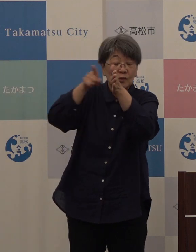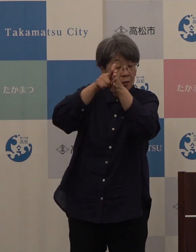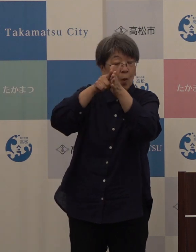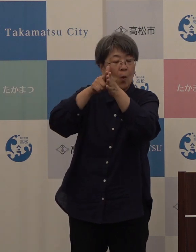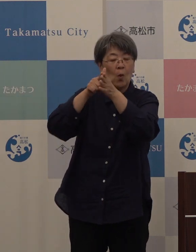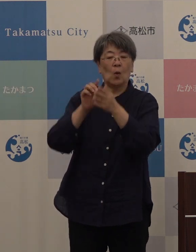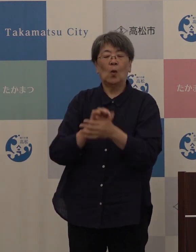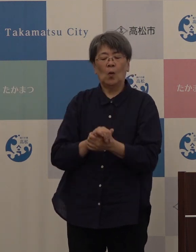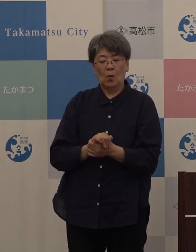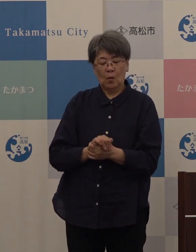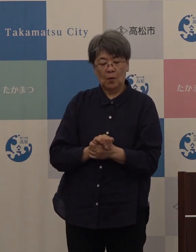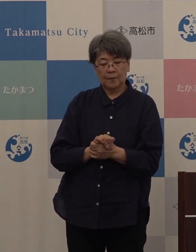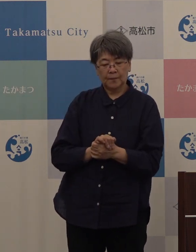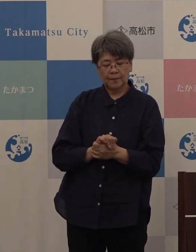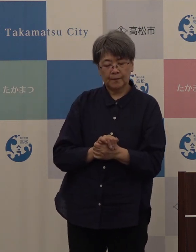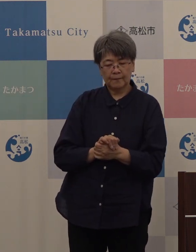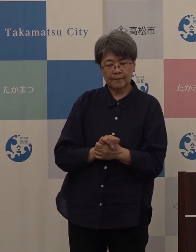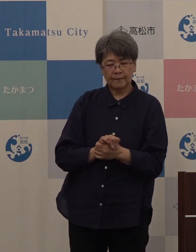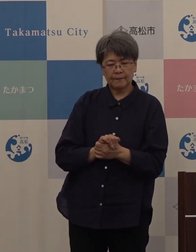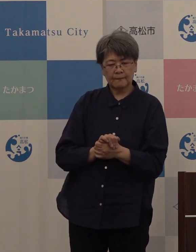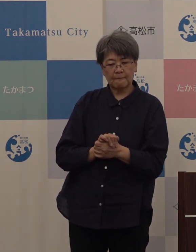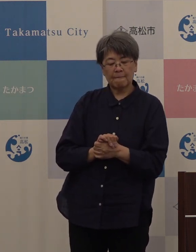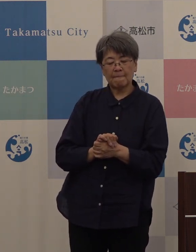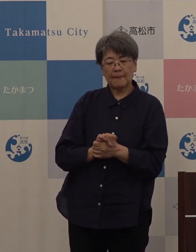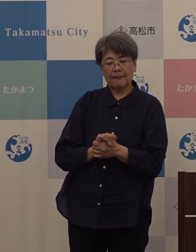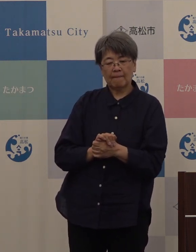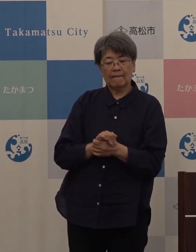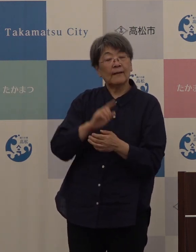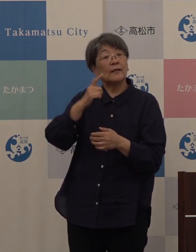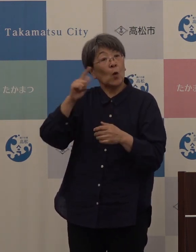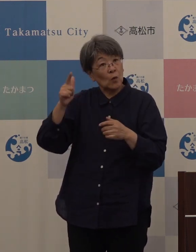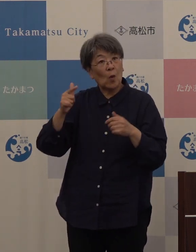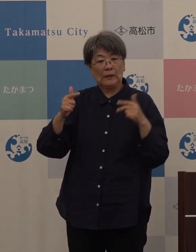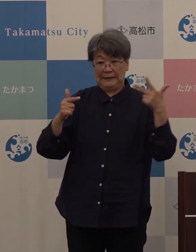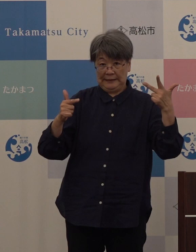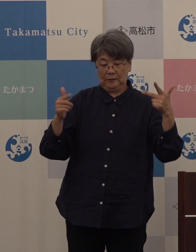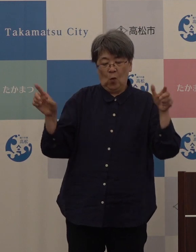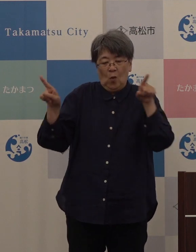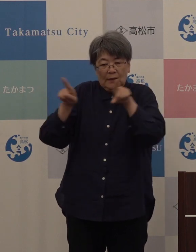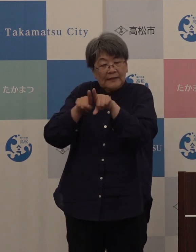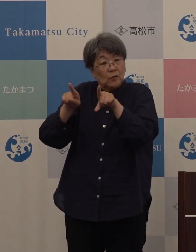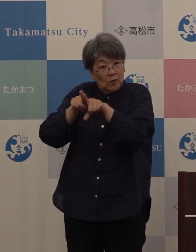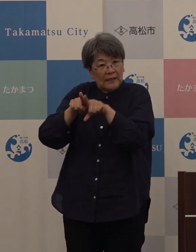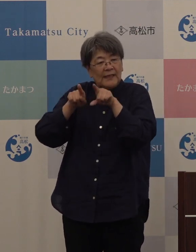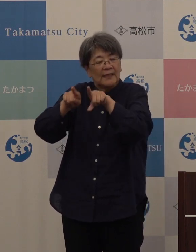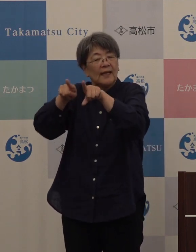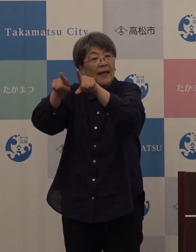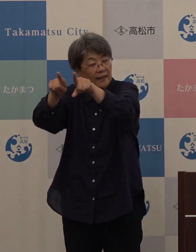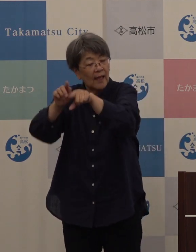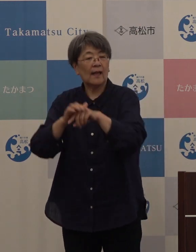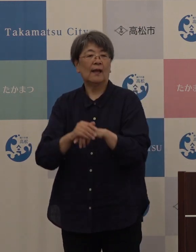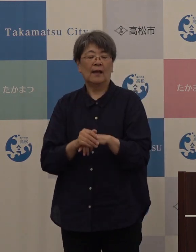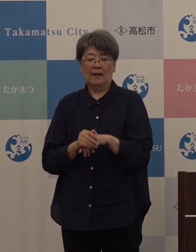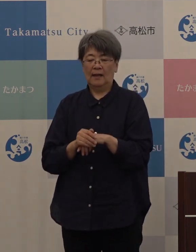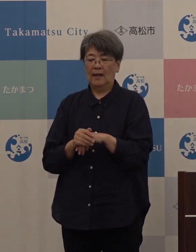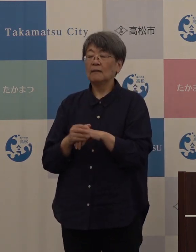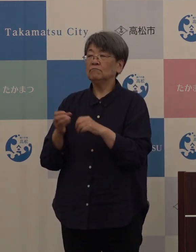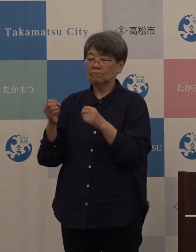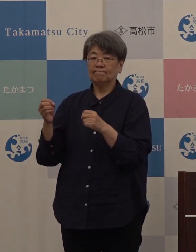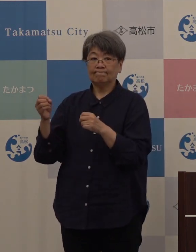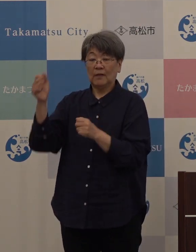設けられたりとかですね、まあ、いろいろこう連携をされてきたかと思いますが、新社長に期待され